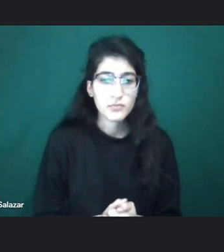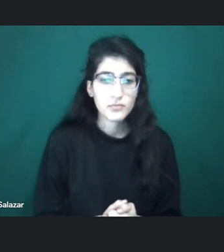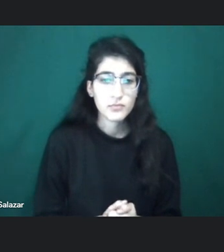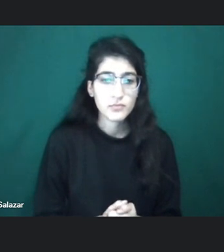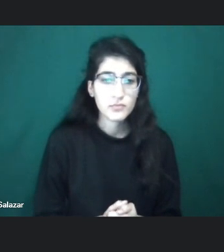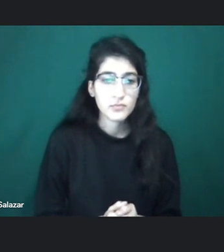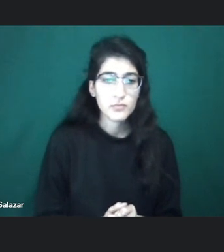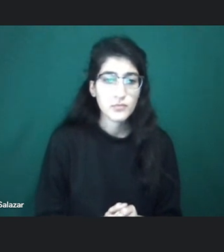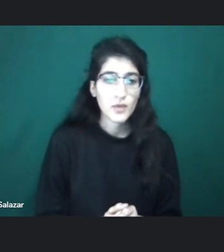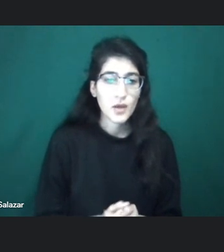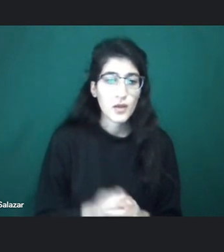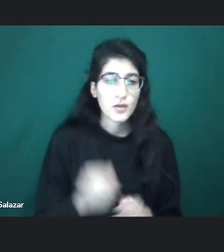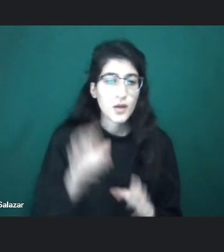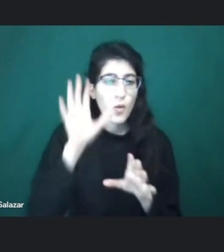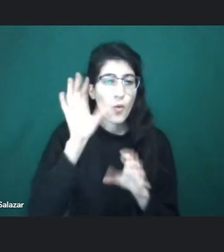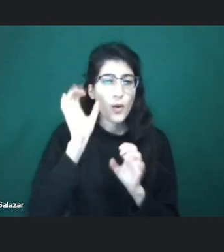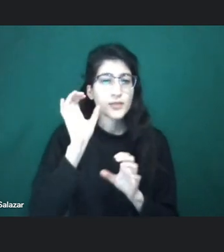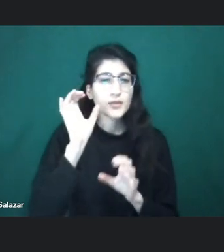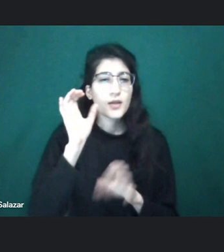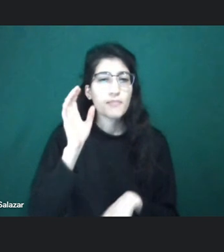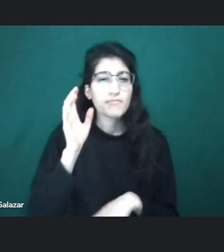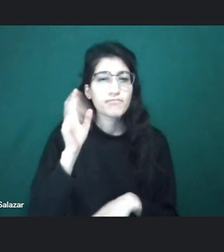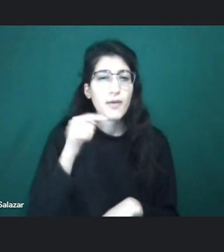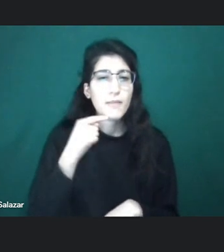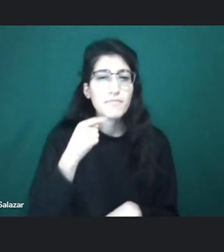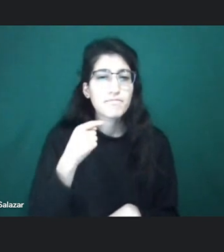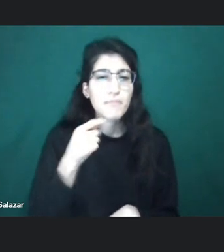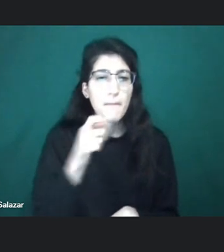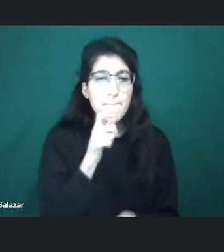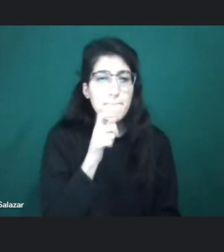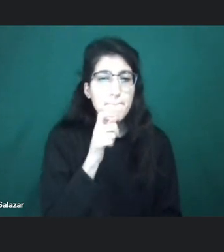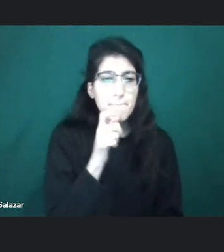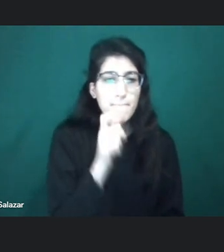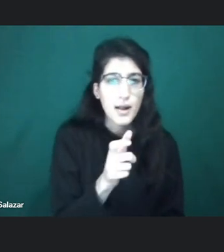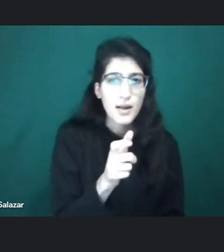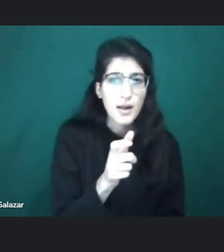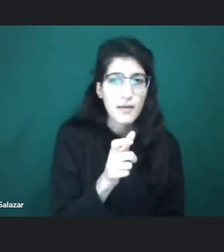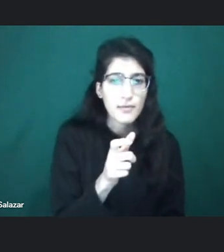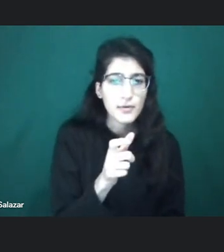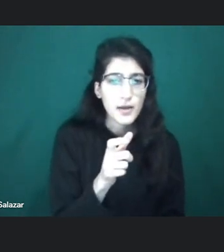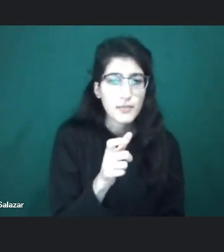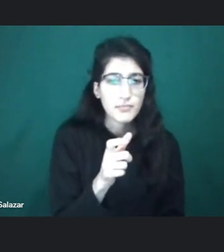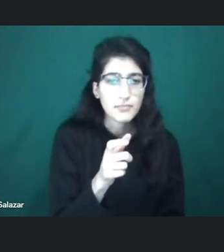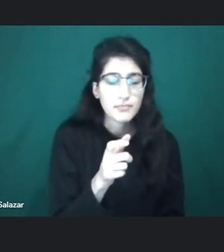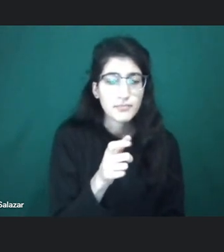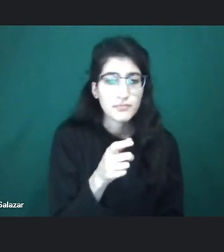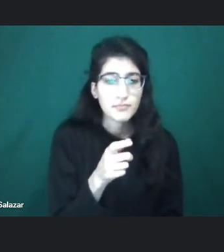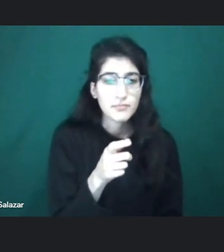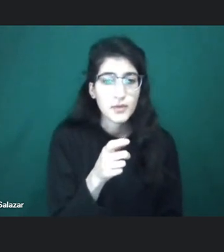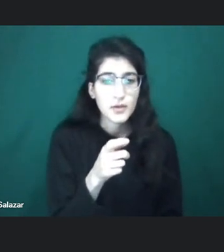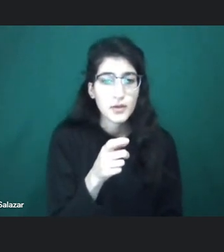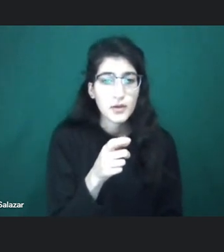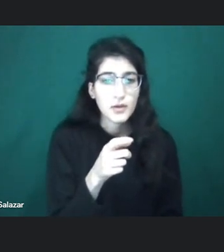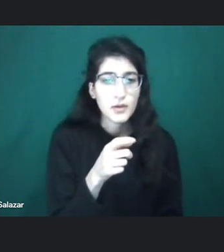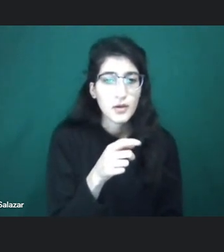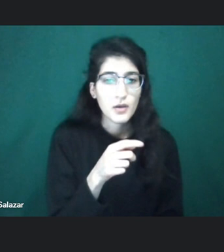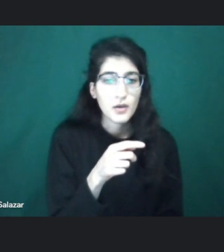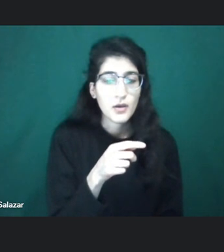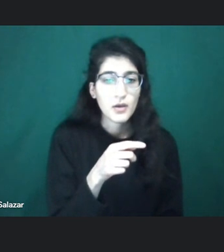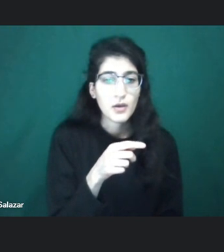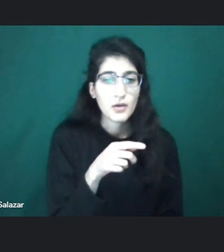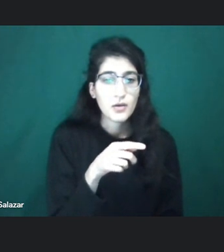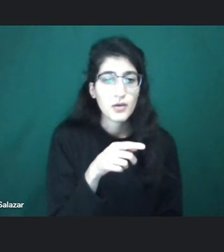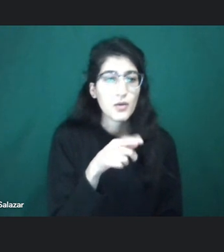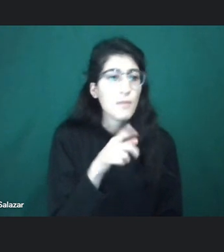una palabra sure, como es sure, que es seguro, se le agrega el prefijo en o a otra